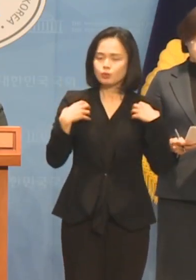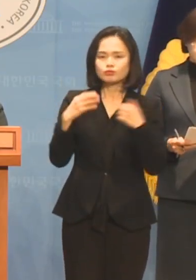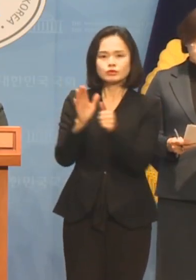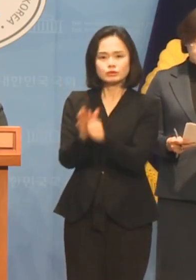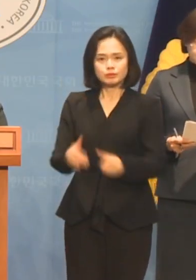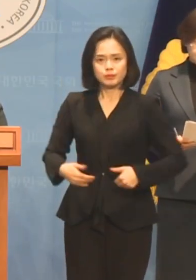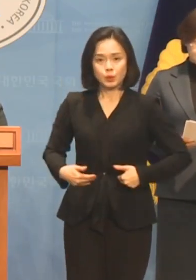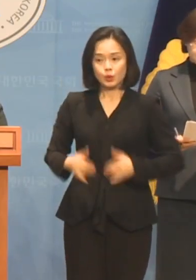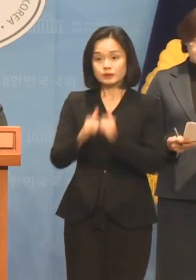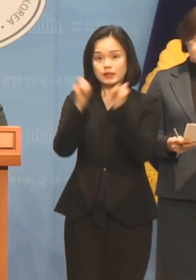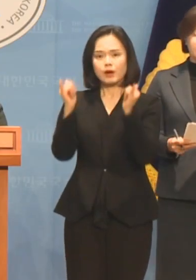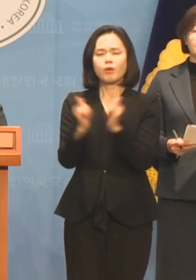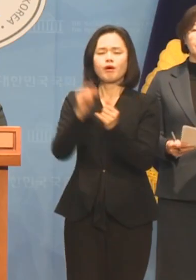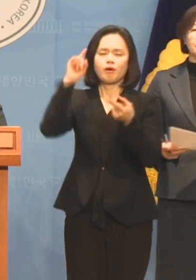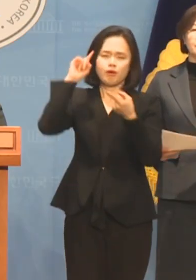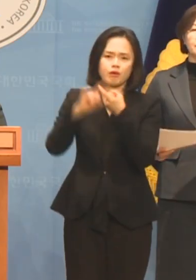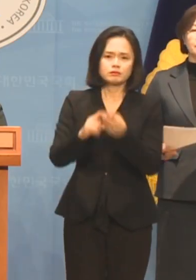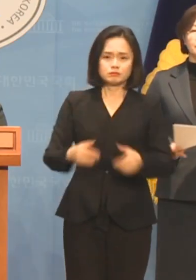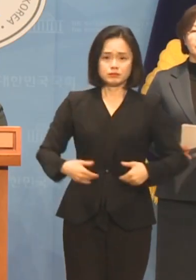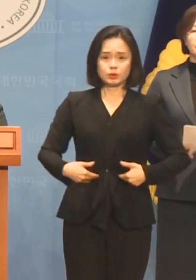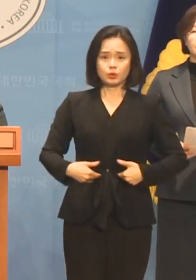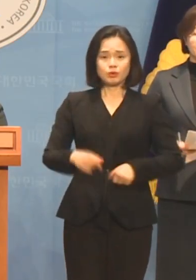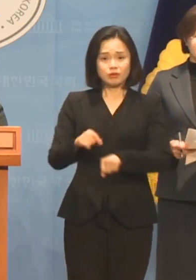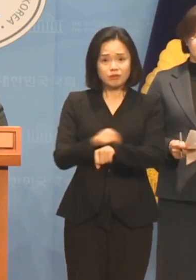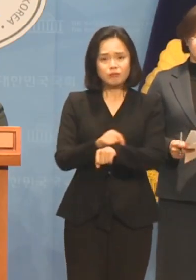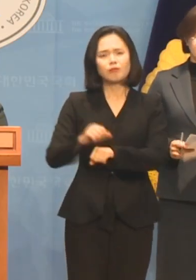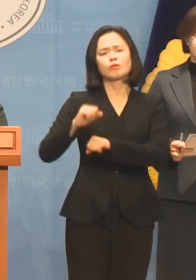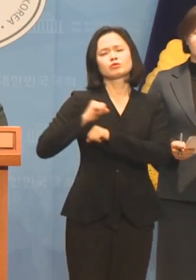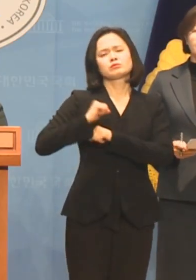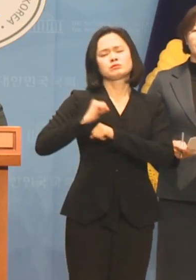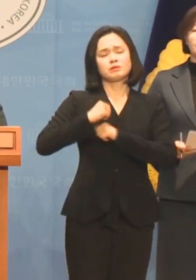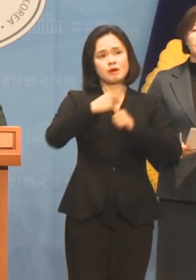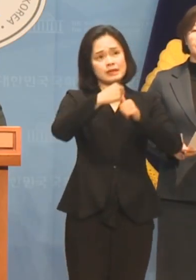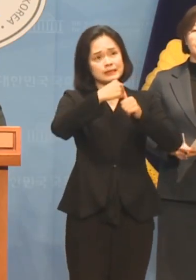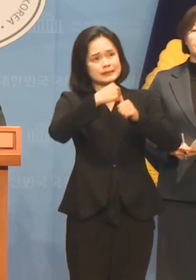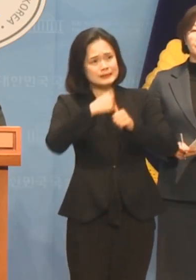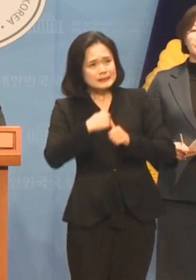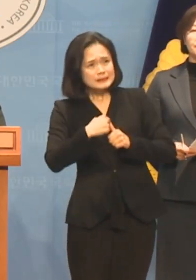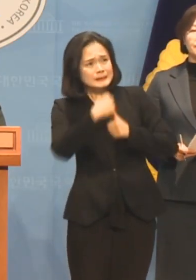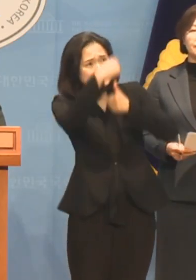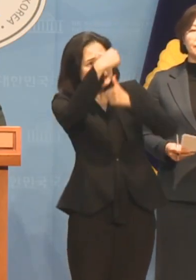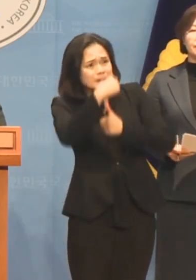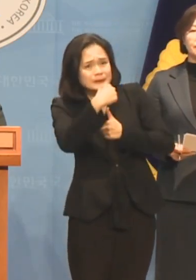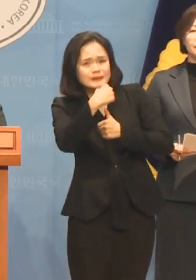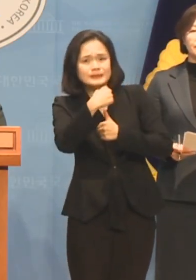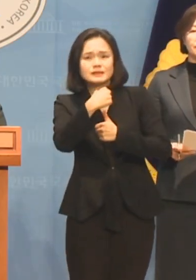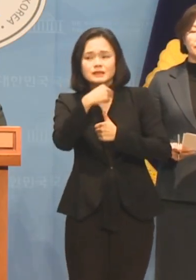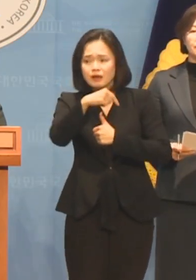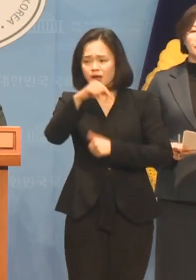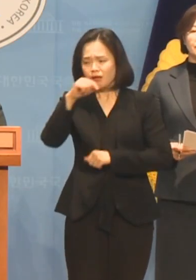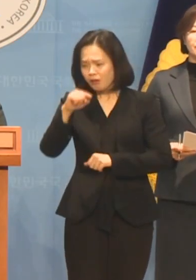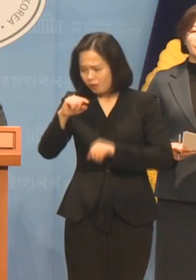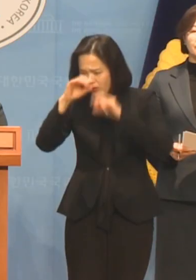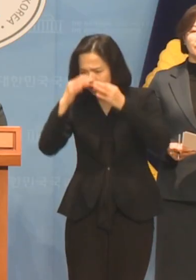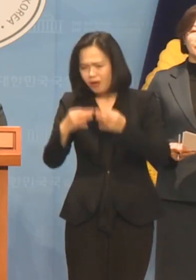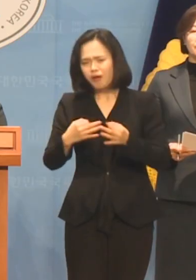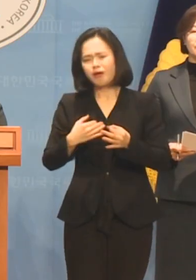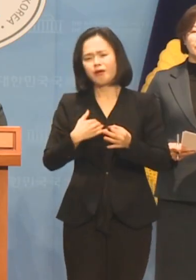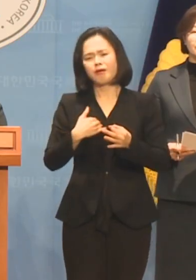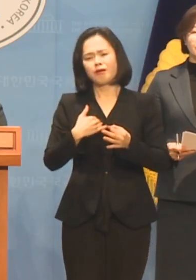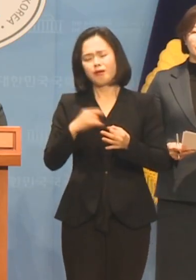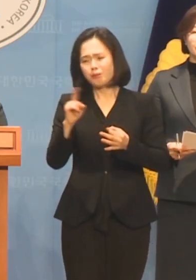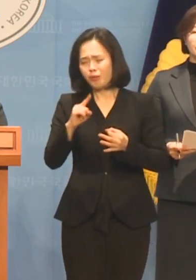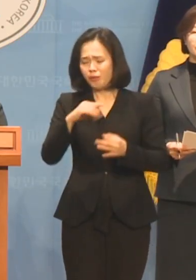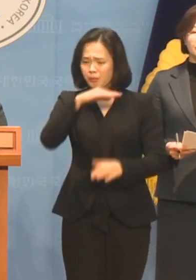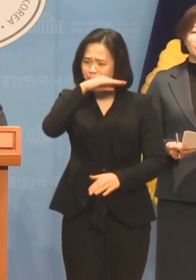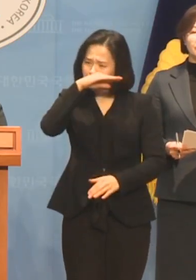고립된 계엄에 동원된 장병들은 도덕적 손상 또는 도덕적 고통을 경험하고 있을 것입니다. 도덕적